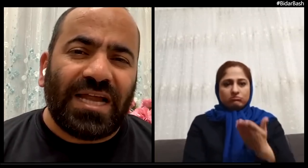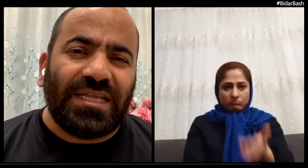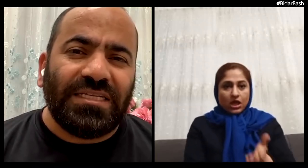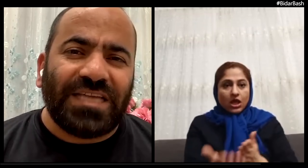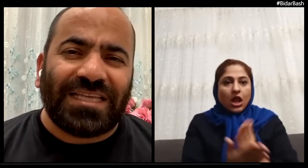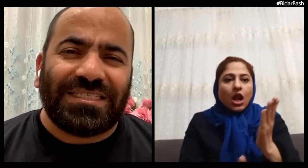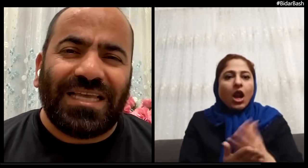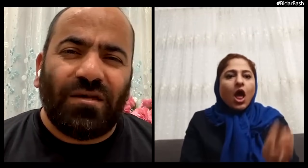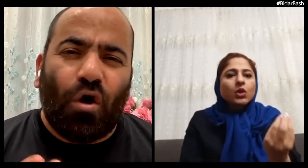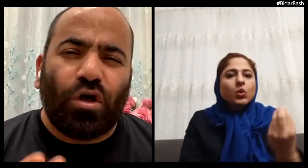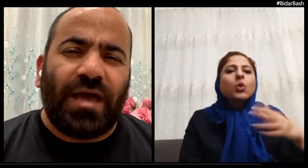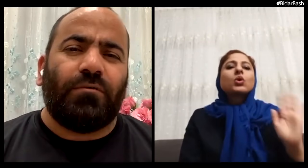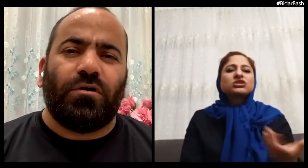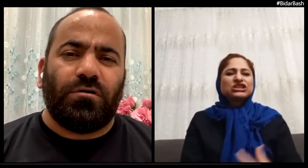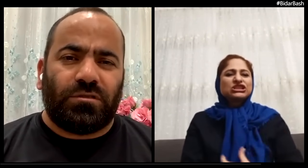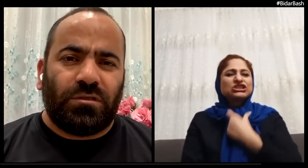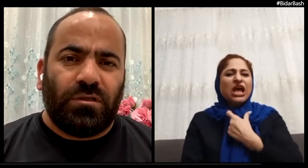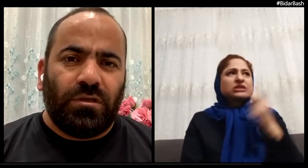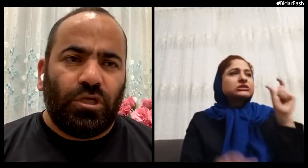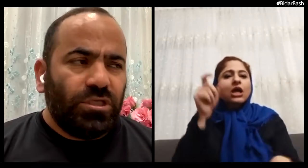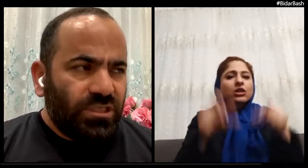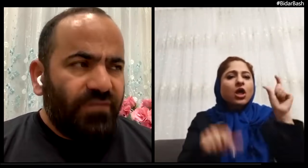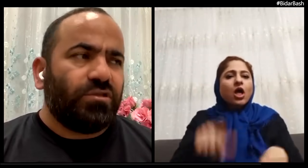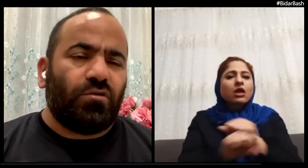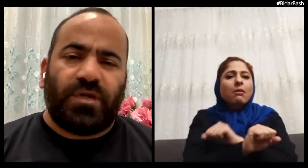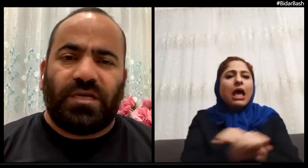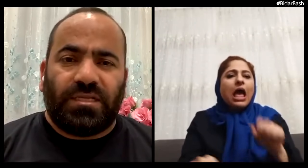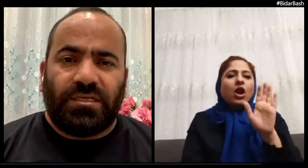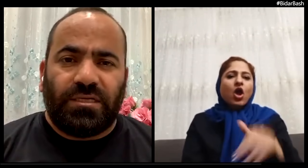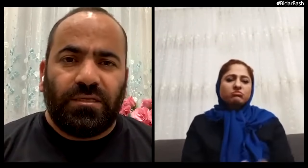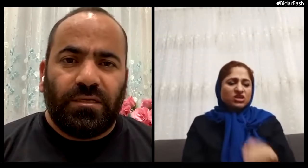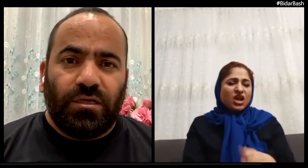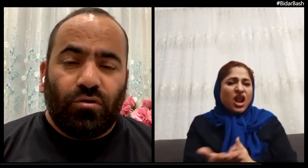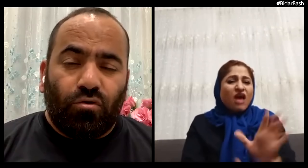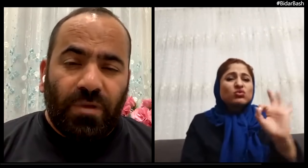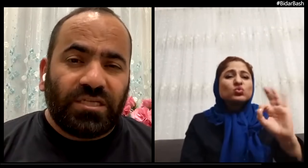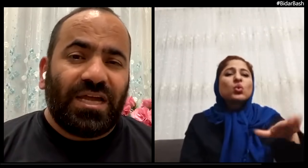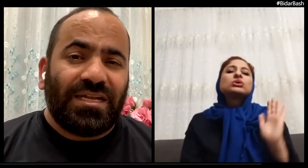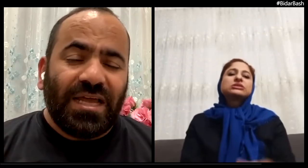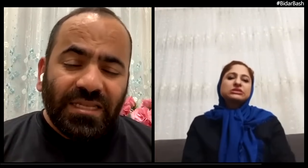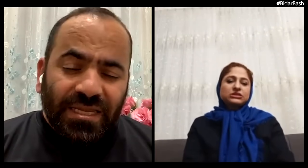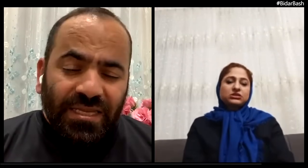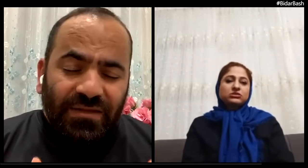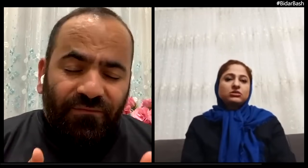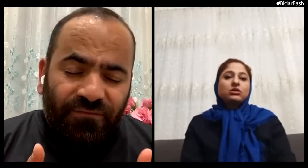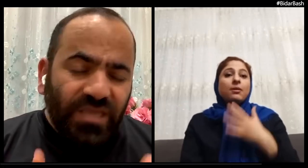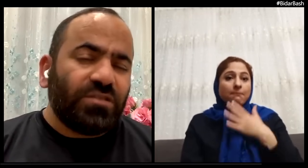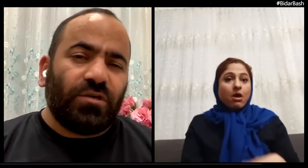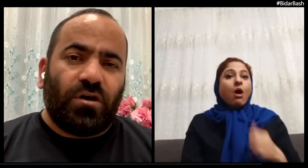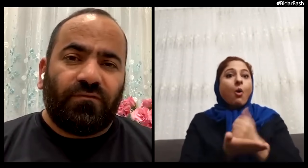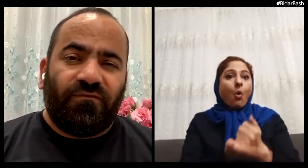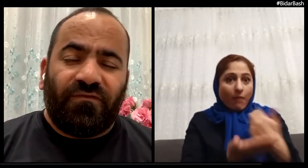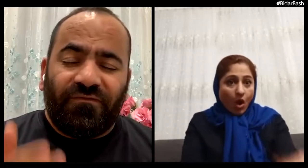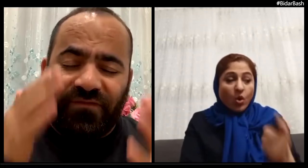خورد کردن شخصیت آدم هاست. این چه روش کمک کردنیه؟ کمک کردن